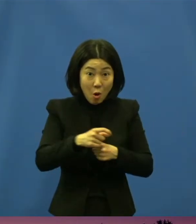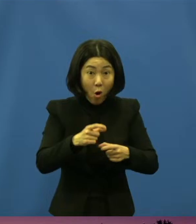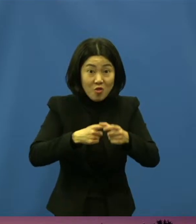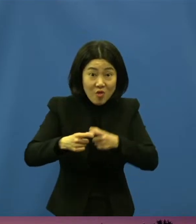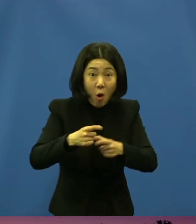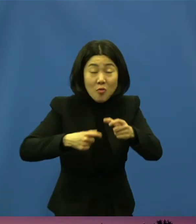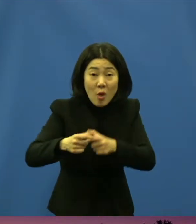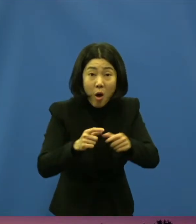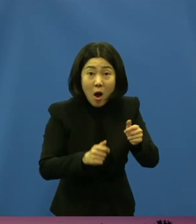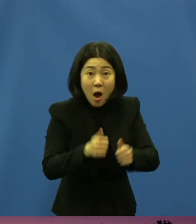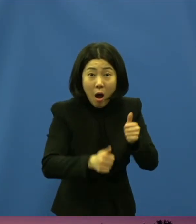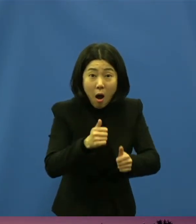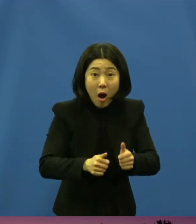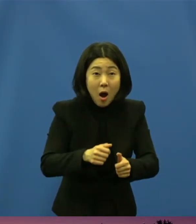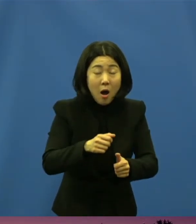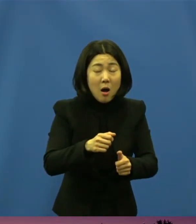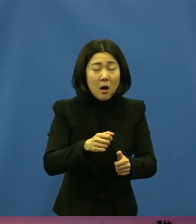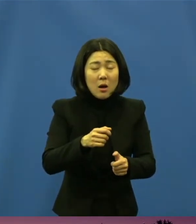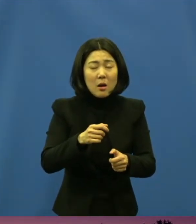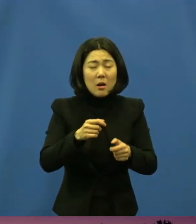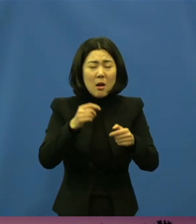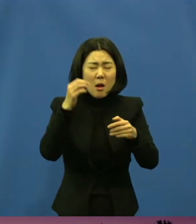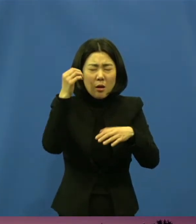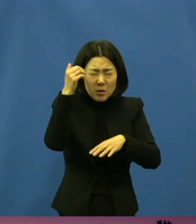우리 시선을 잃어버려요.